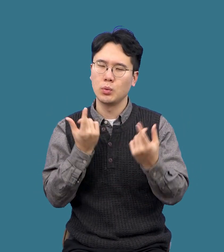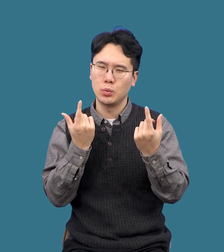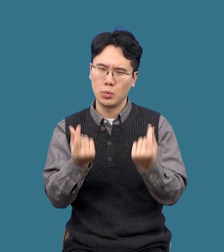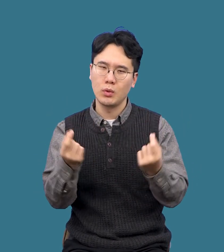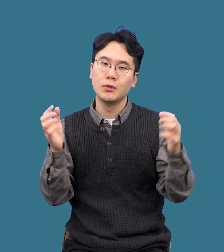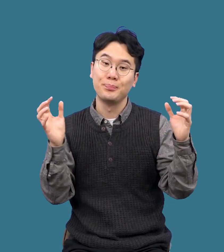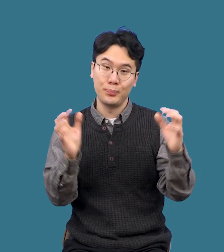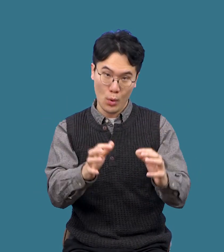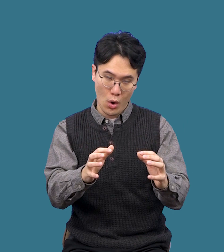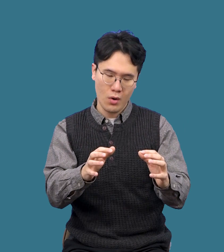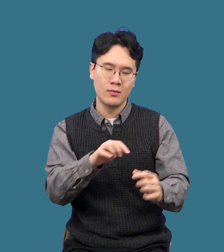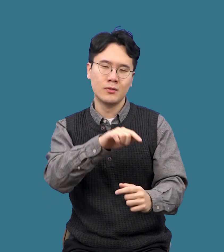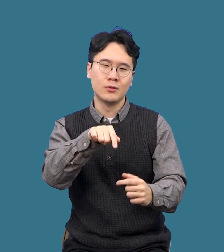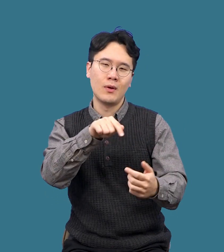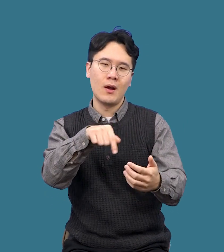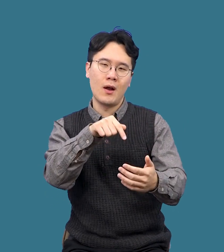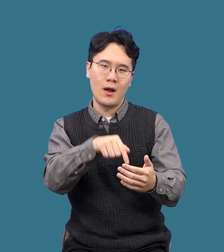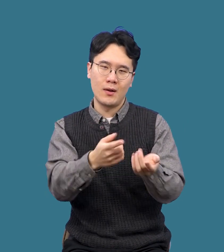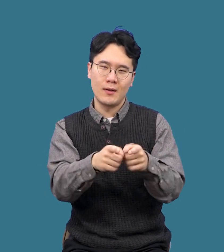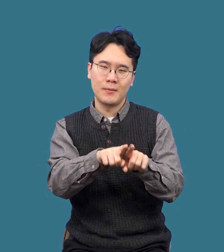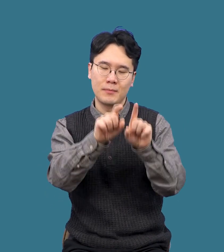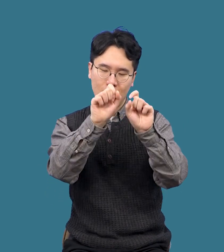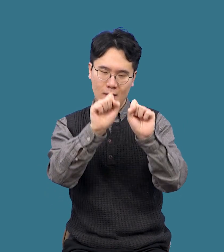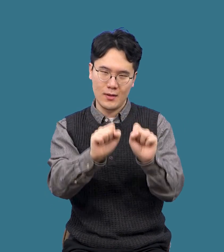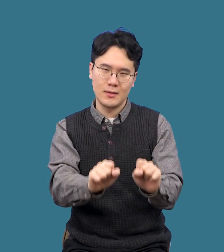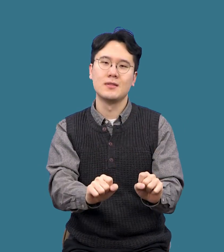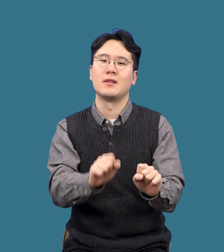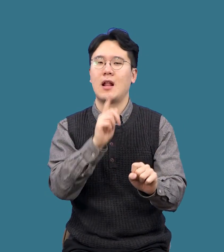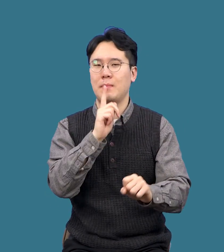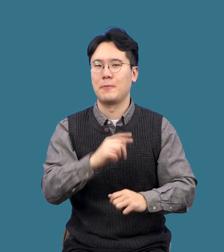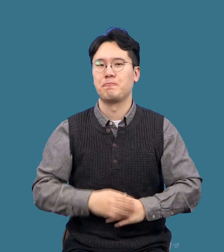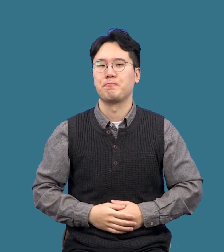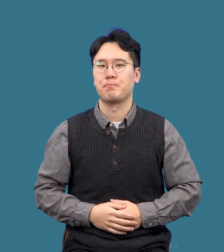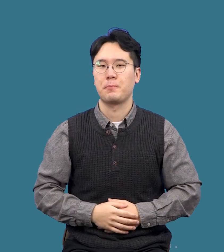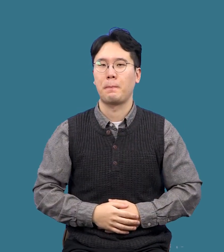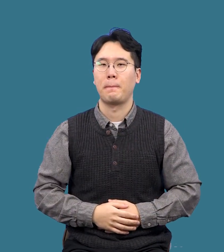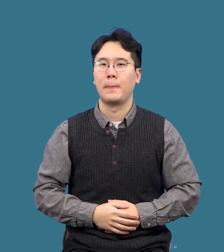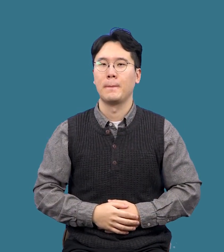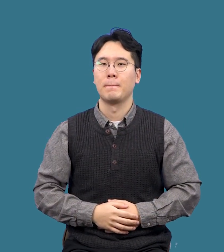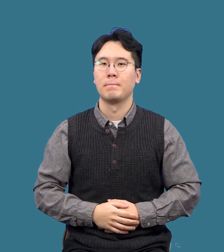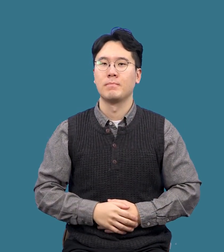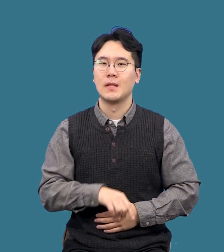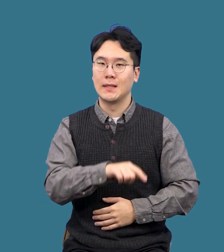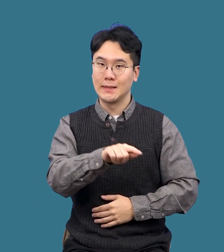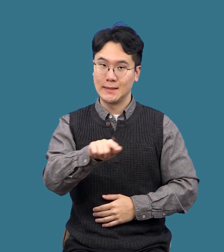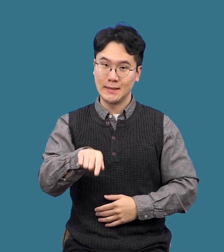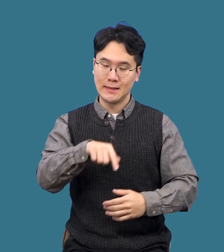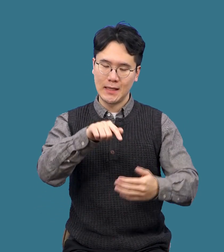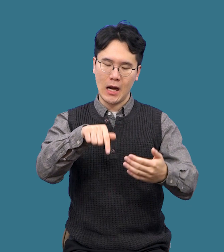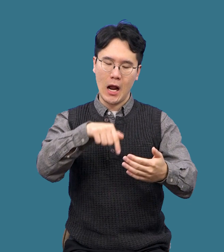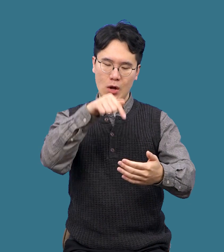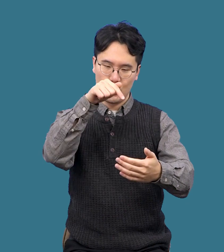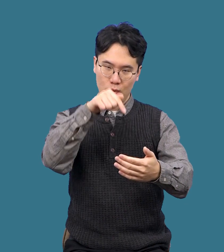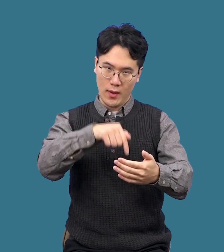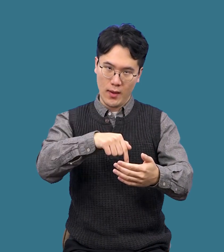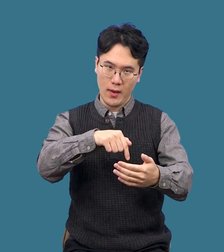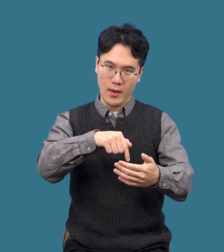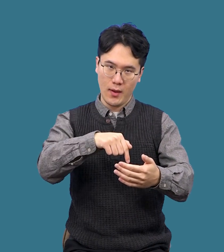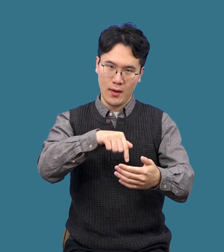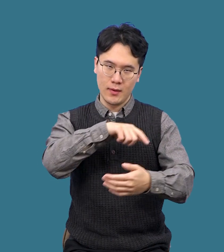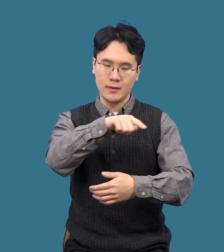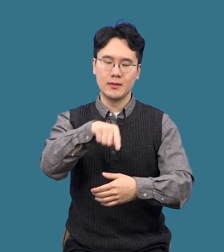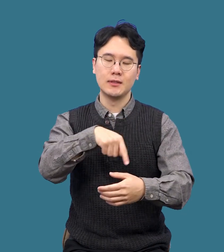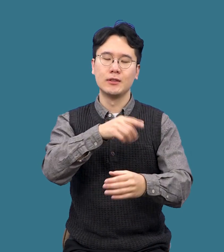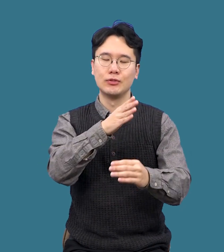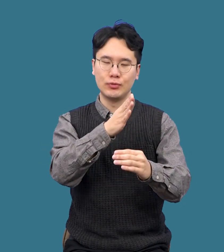중에 있느니라. 여기 그들 중에라는 말은 그들 가운데, in their midst, 그들